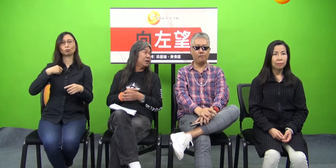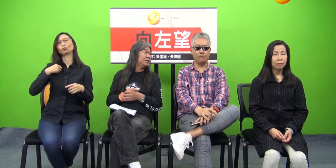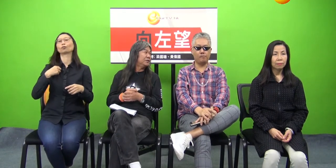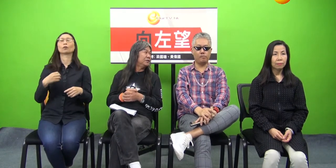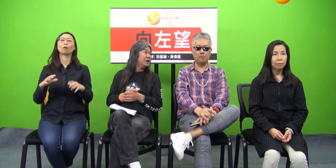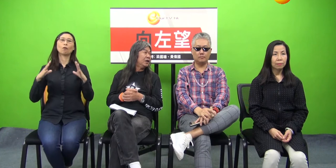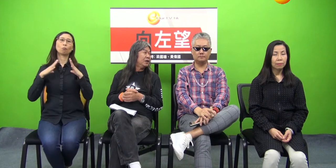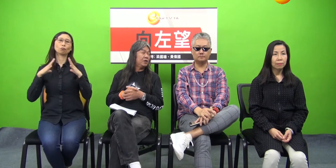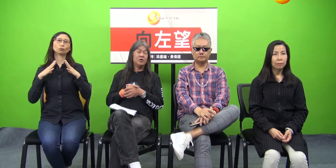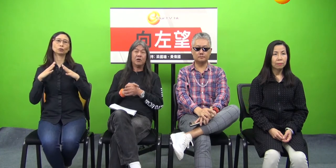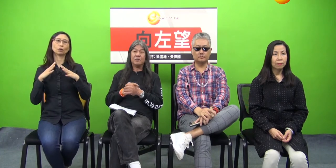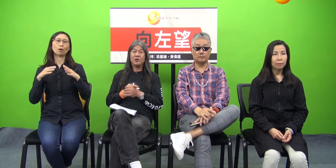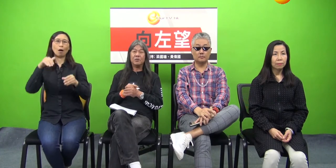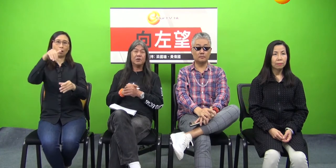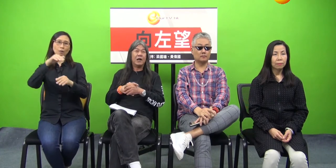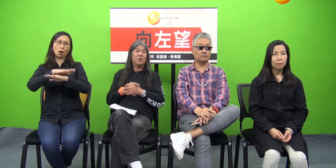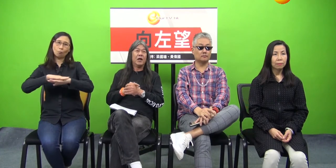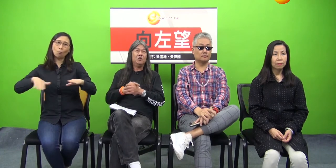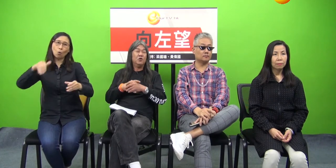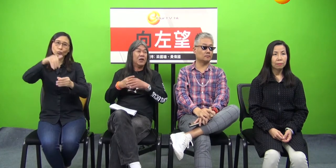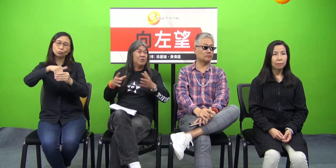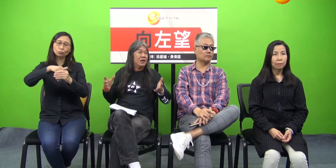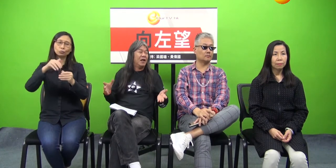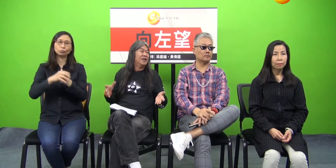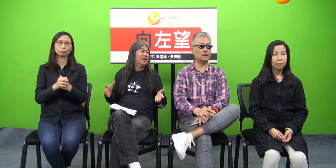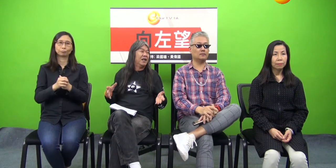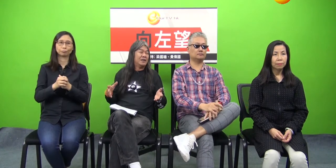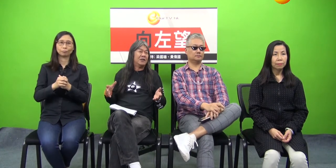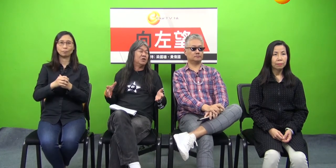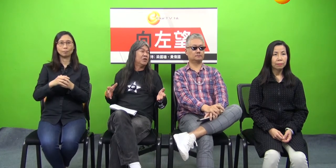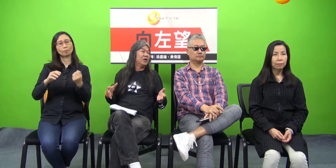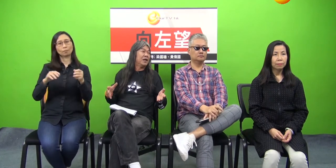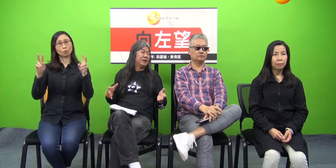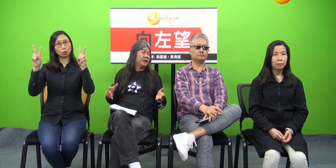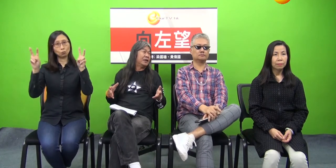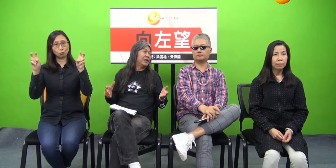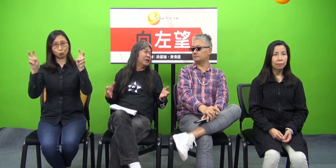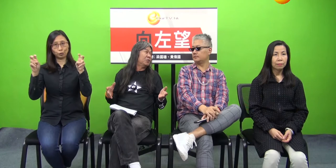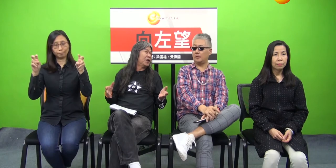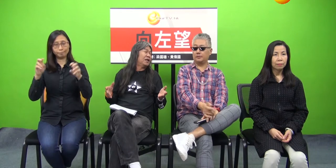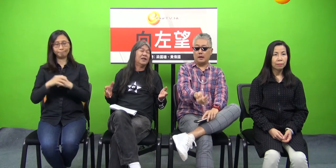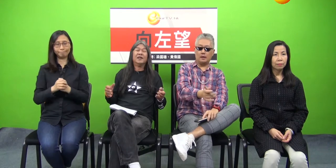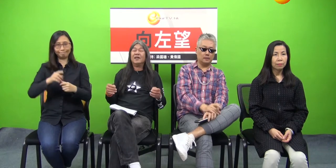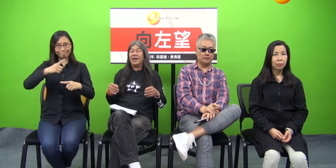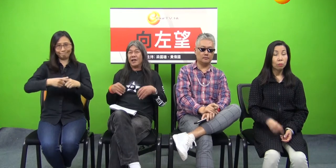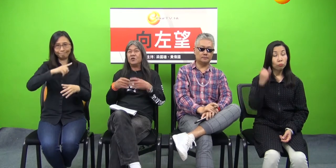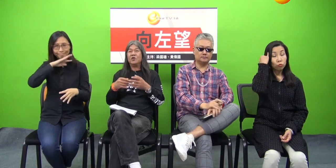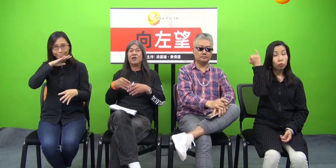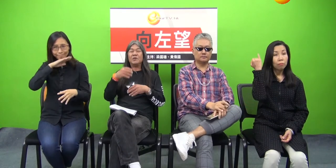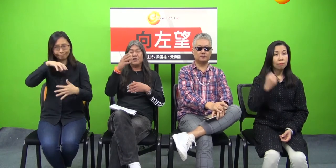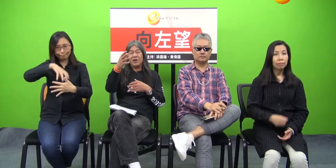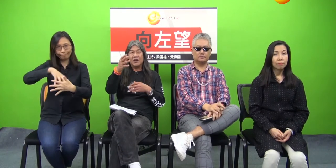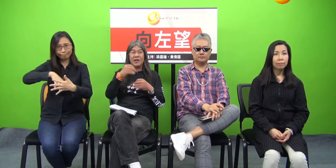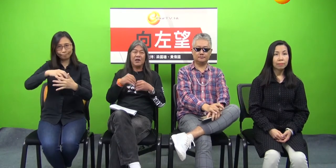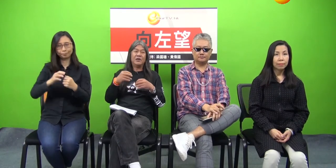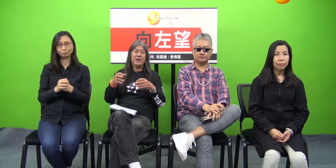的嘛。这个全国人民代表大会在院级以下是直接选举的，即是真定假就不要 计算。 跟着院级